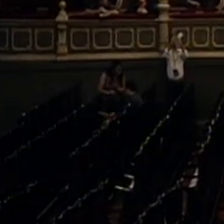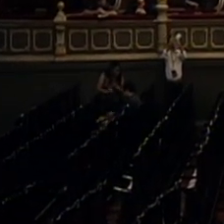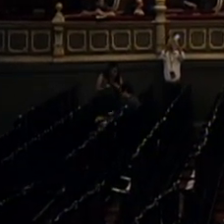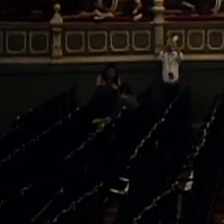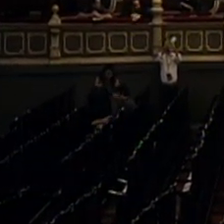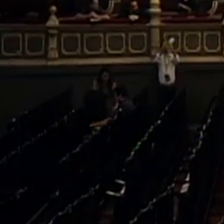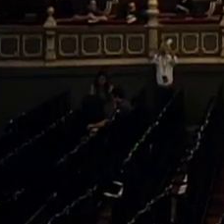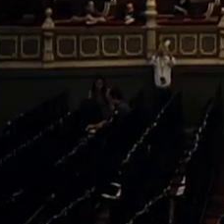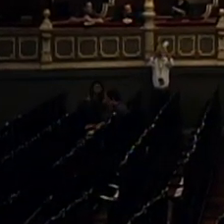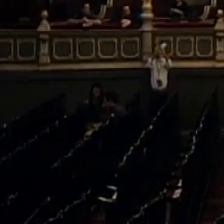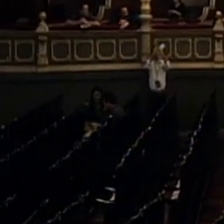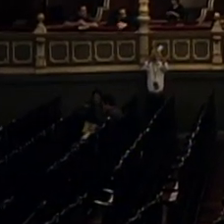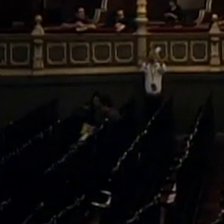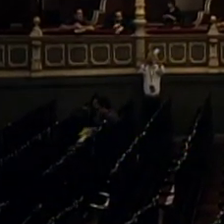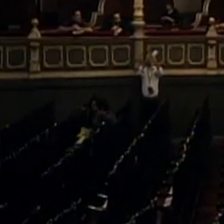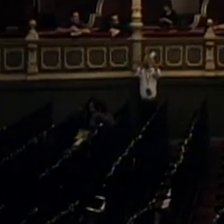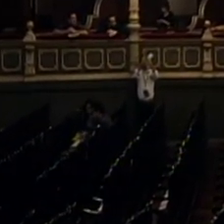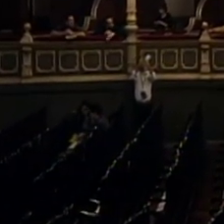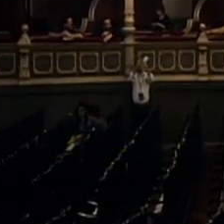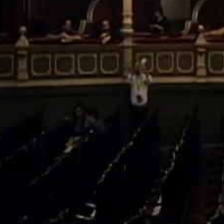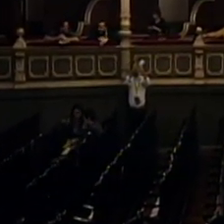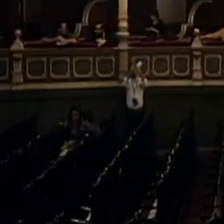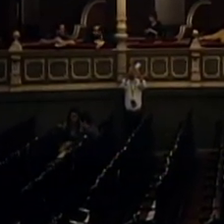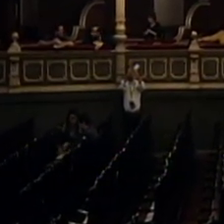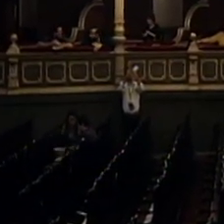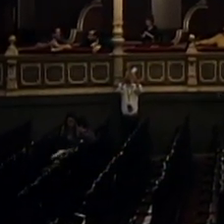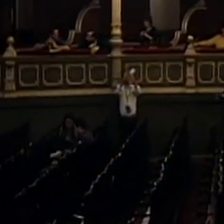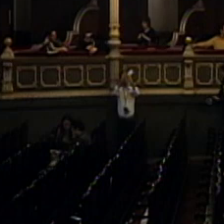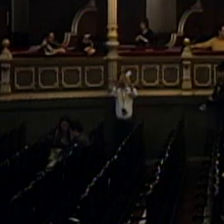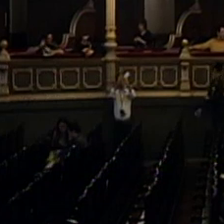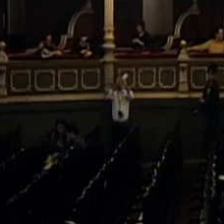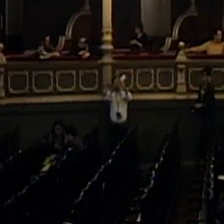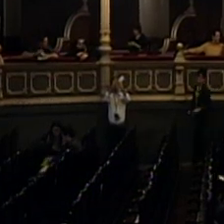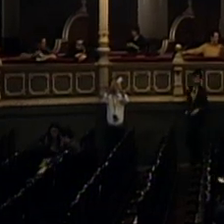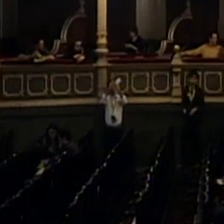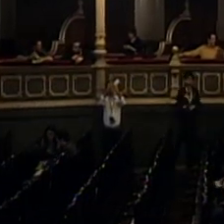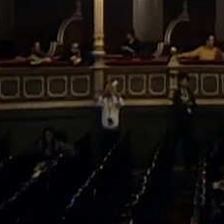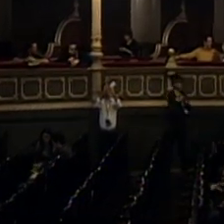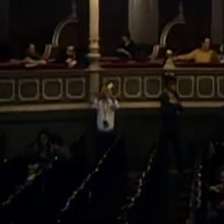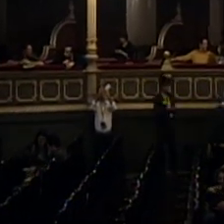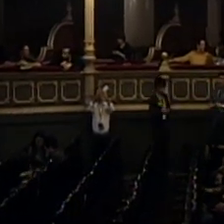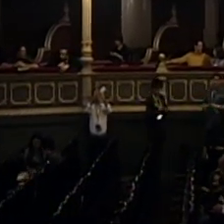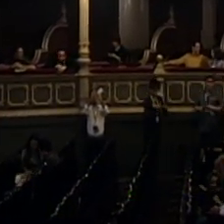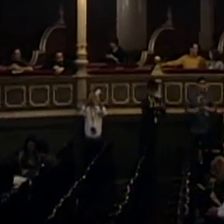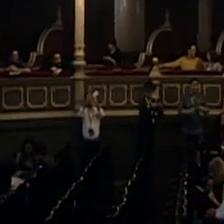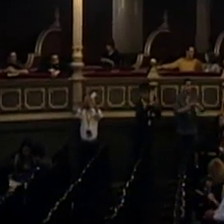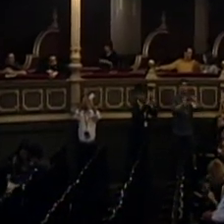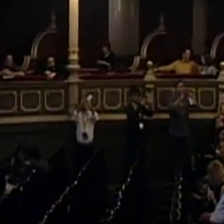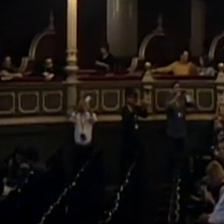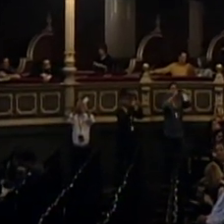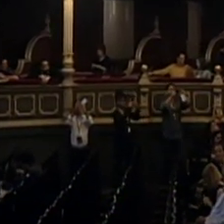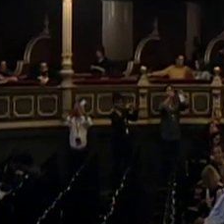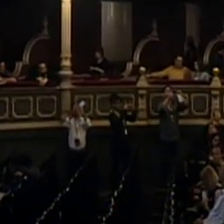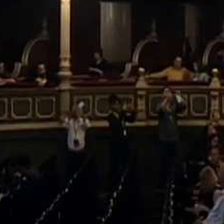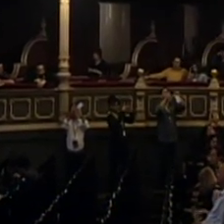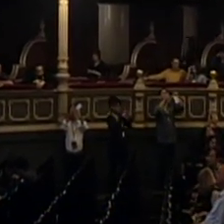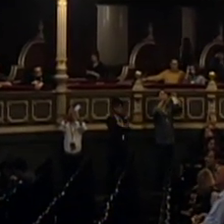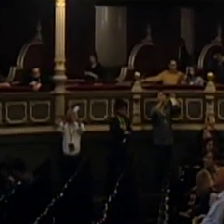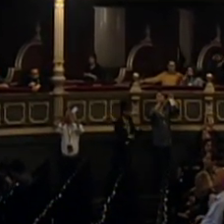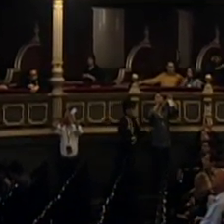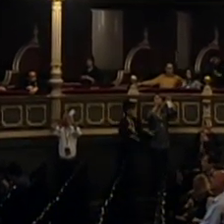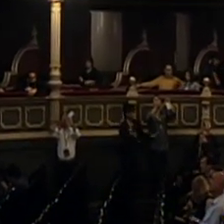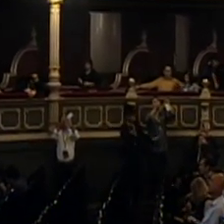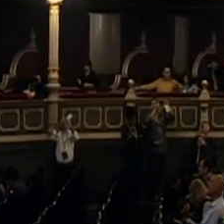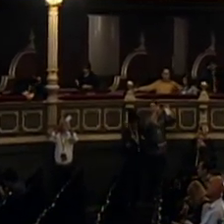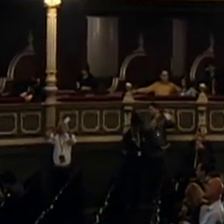Artes 2018 que inicia ya hoy. Sí, la oferta es realmente muy variada y a lo largo de 10 días. Vos